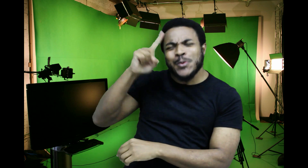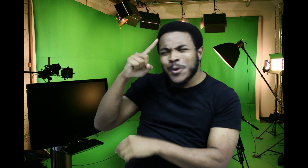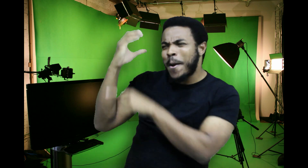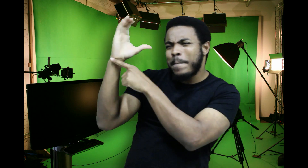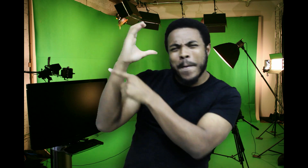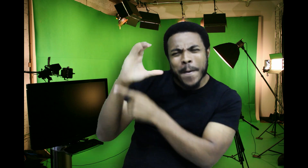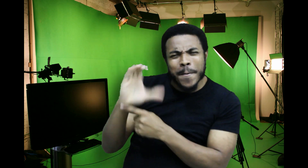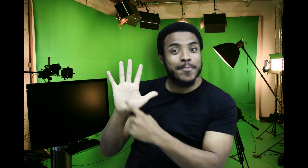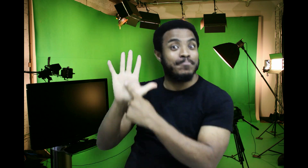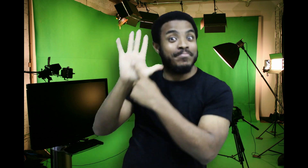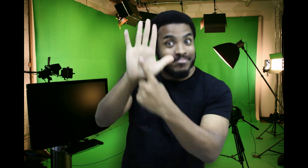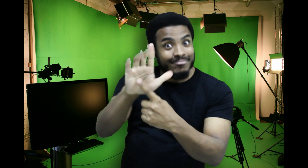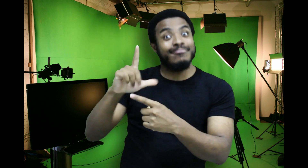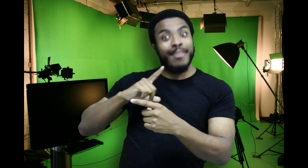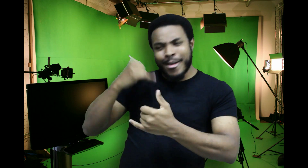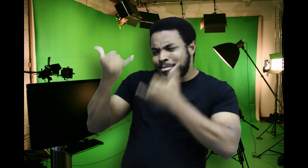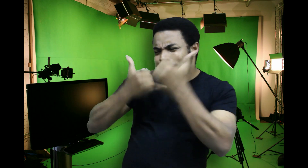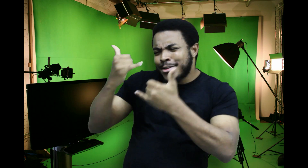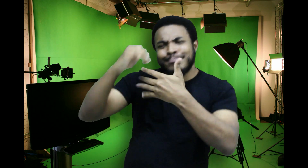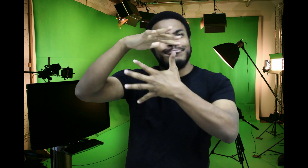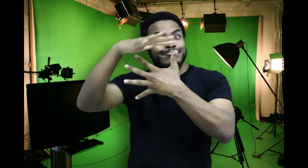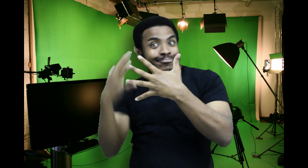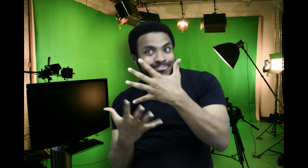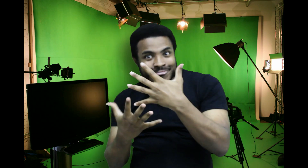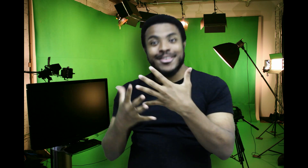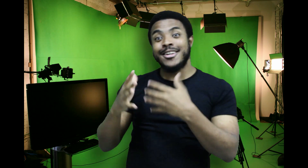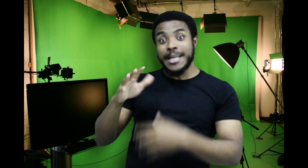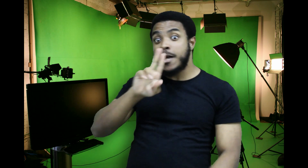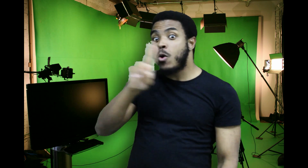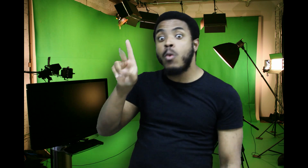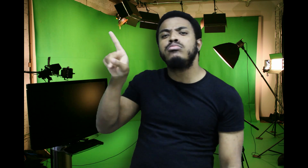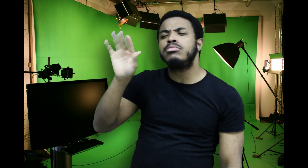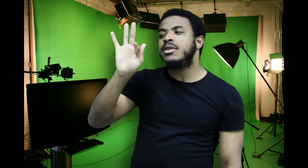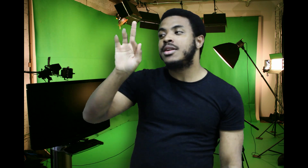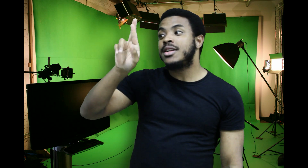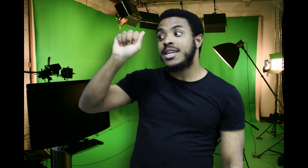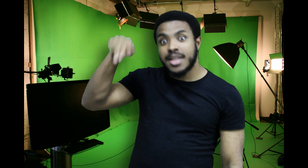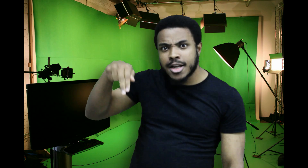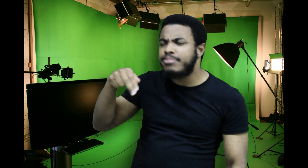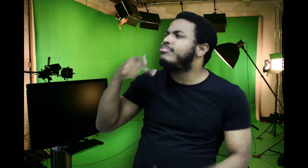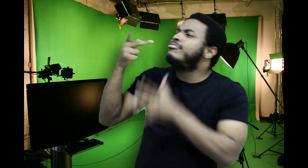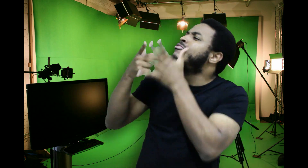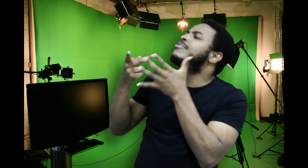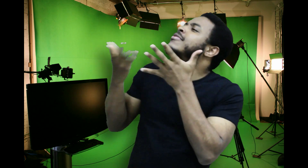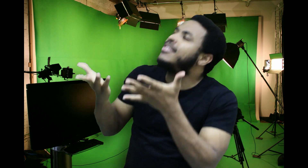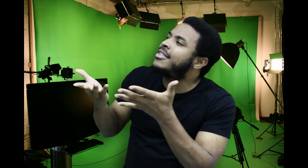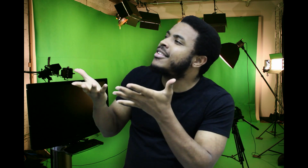dia, recheado de brincadeiras com Libras. Então, Fran, diz aí.